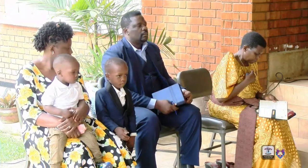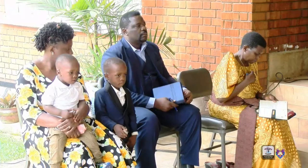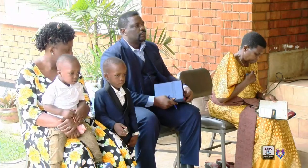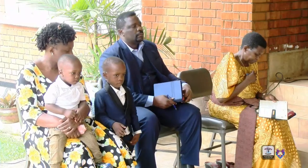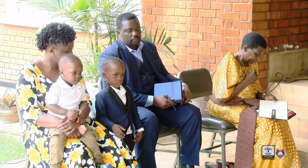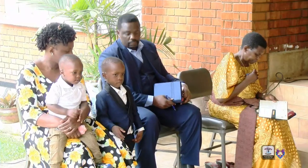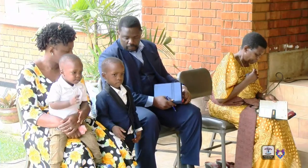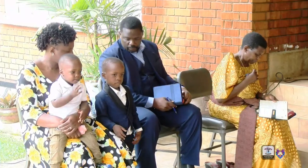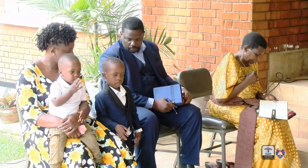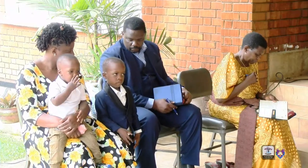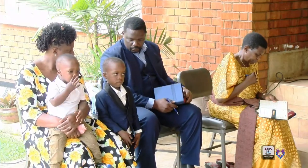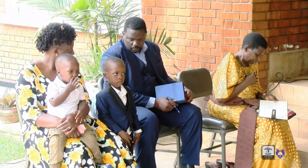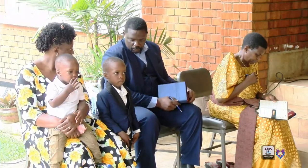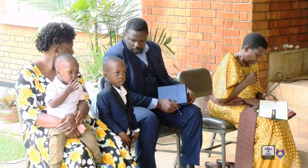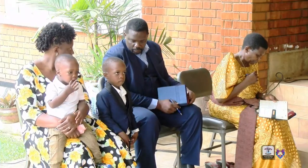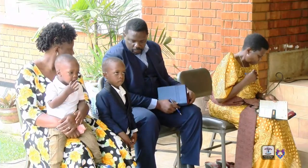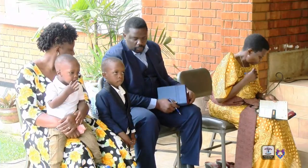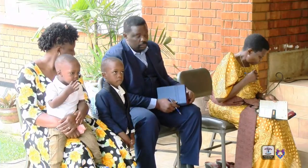okwogerako nabo,